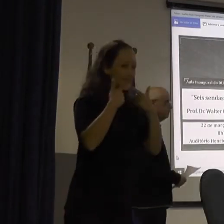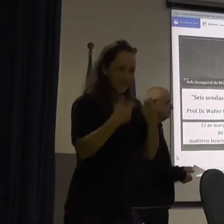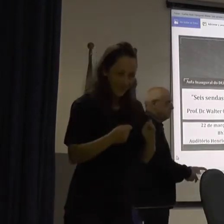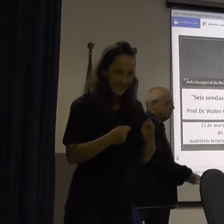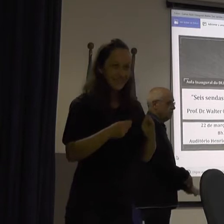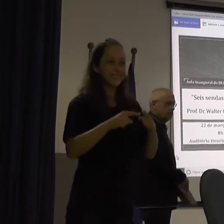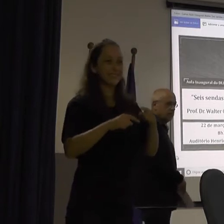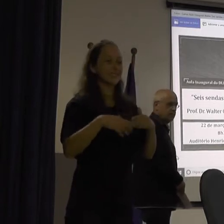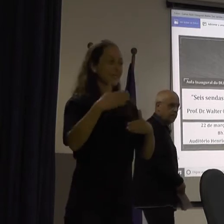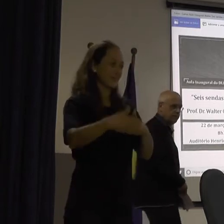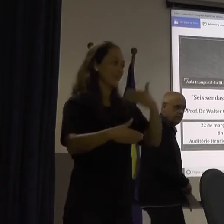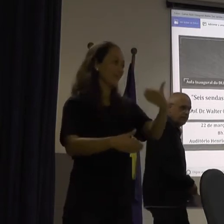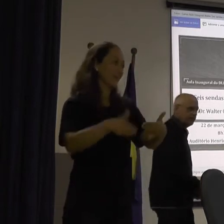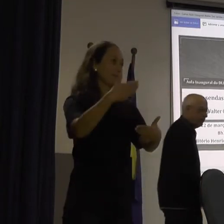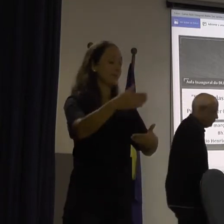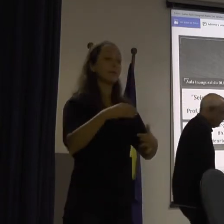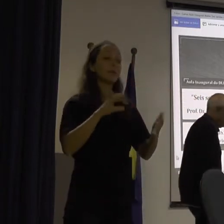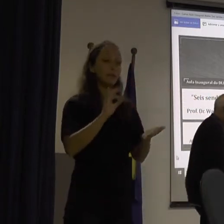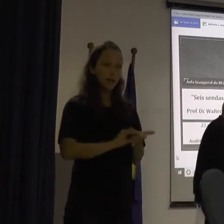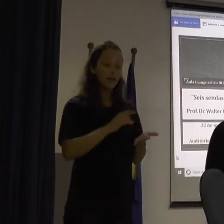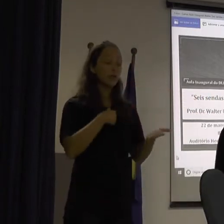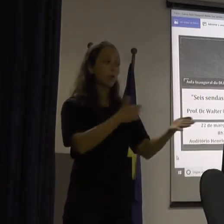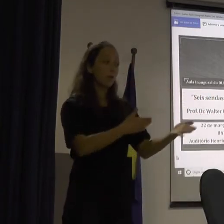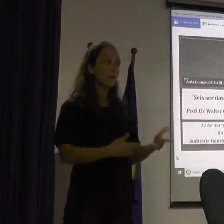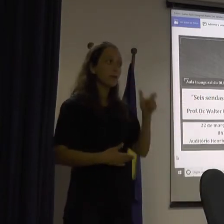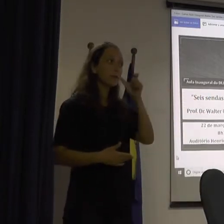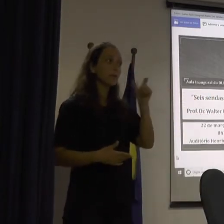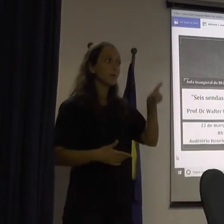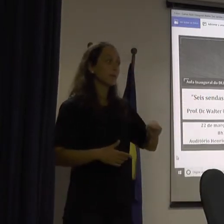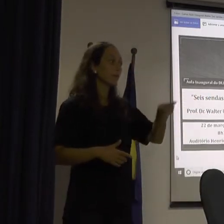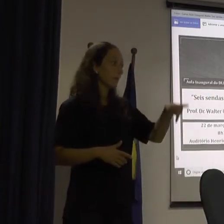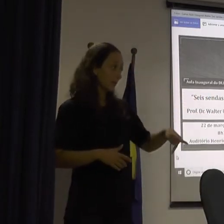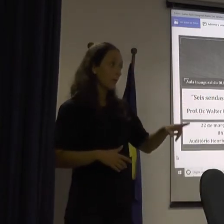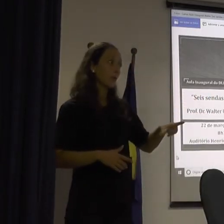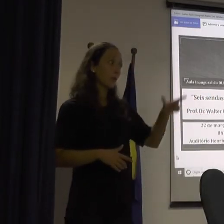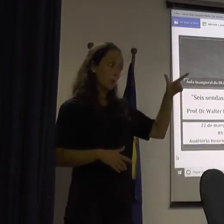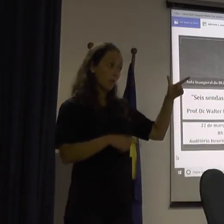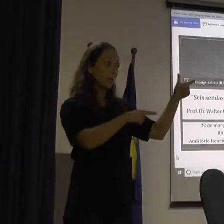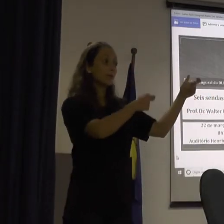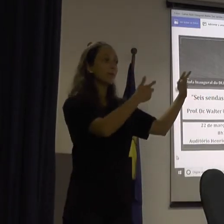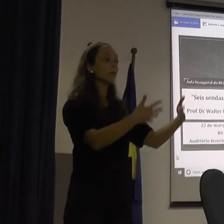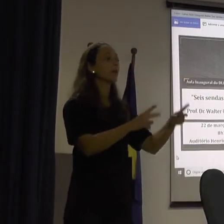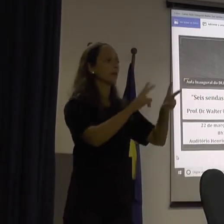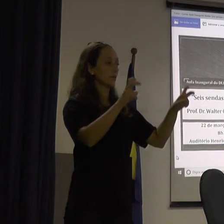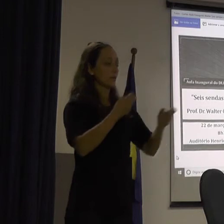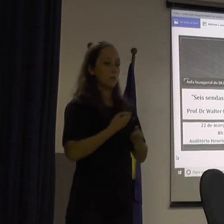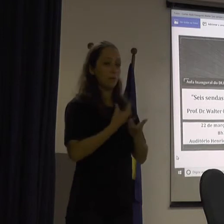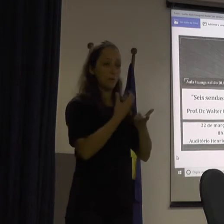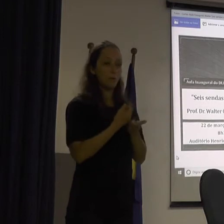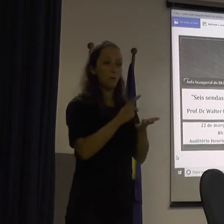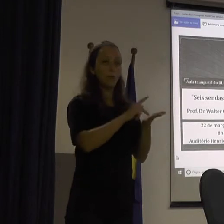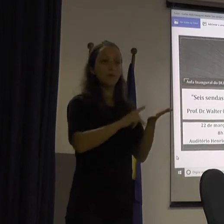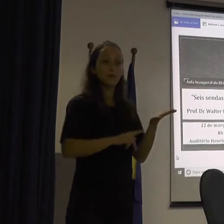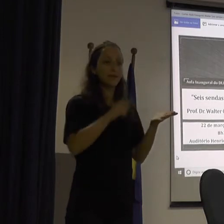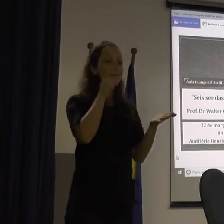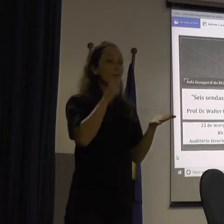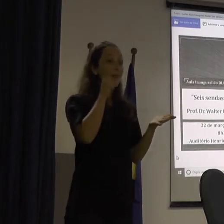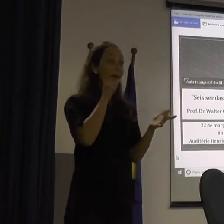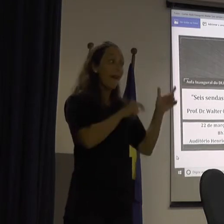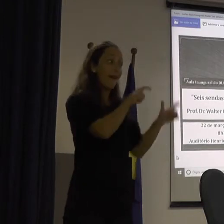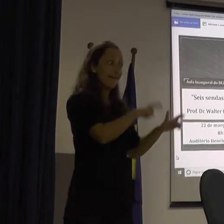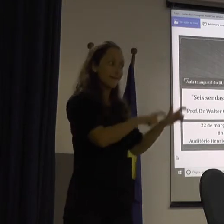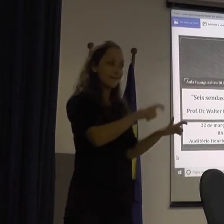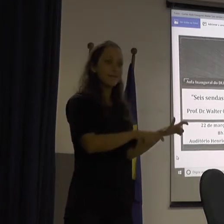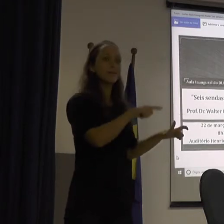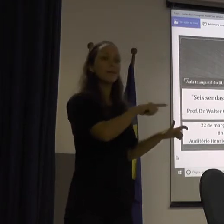havia convidado uma outra colega, né, a professora Miléo, para falar sobre poesia de poetas mulheres, mas infelizmente ela